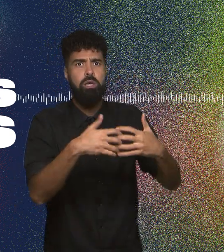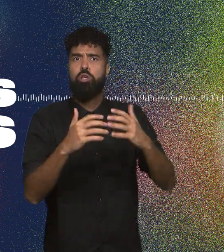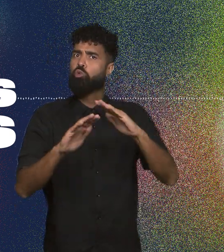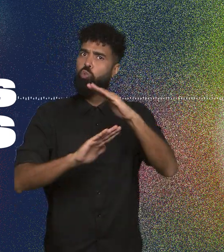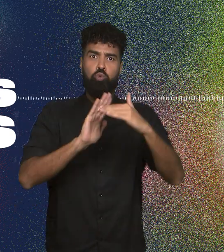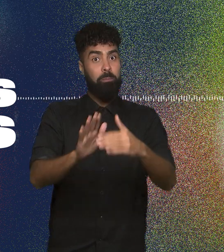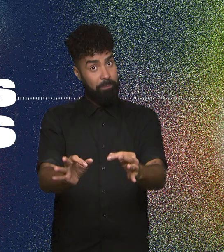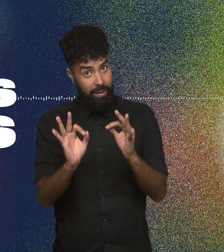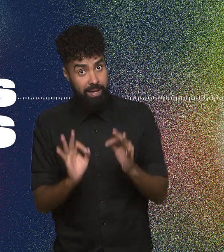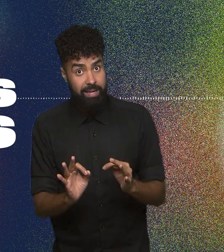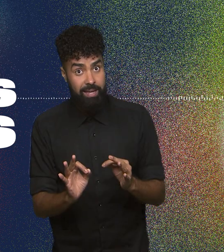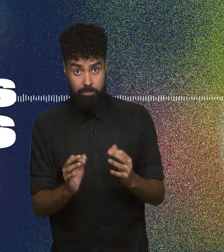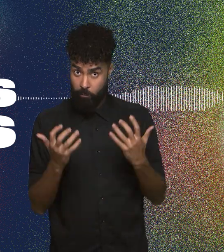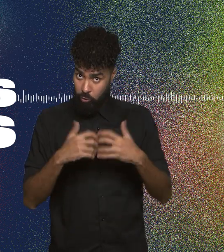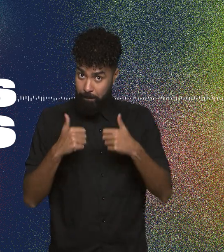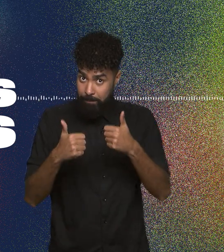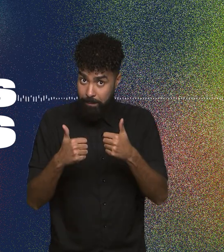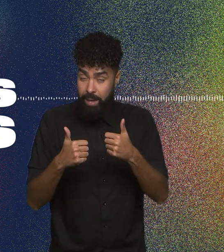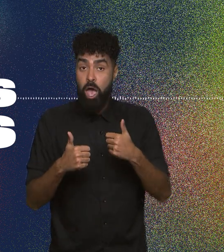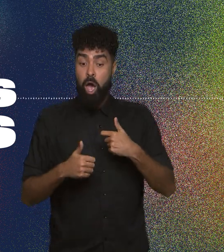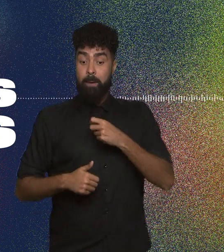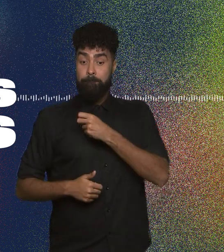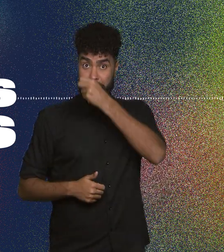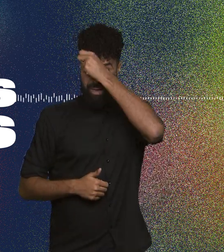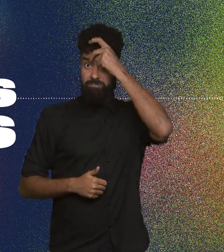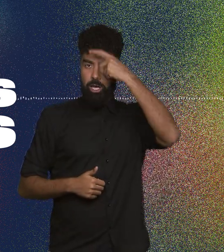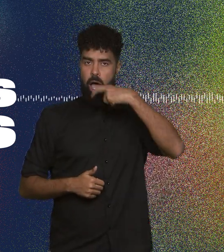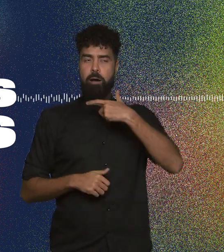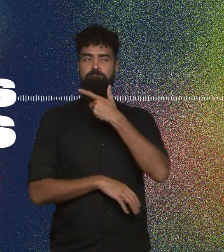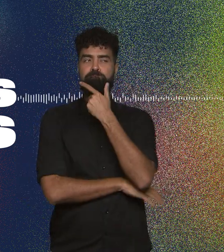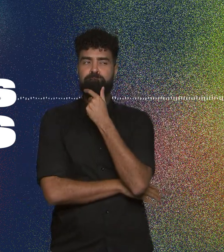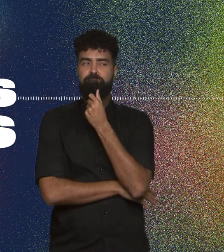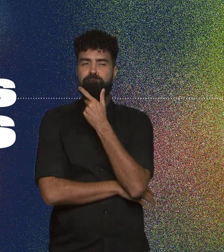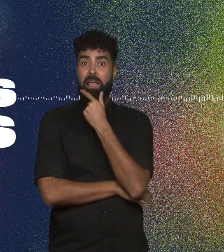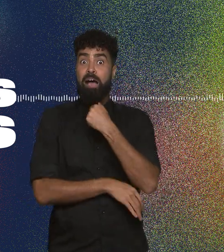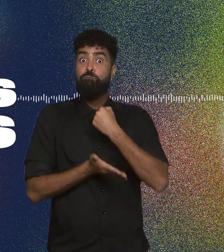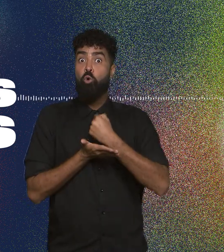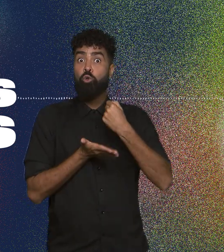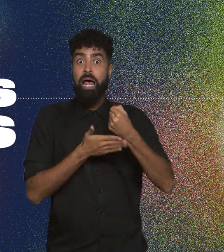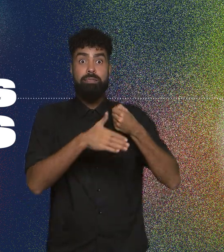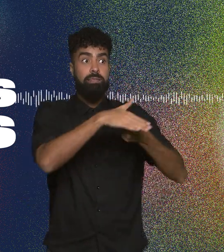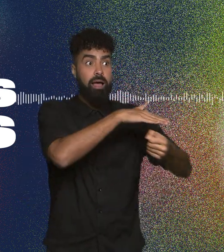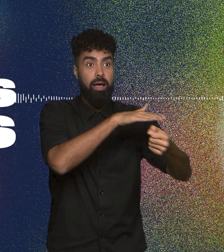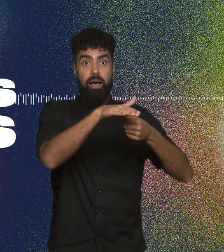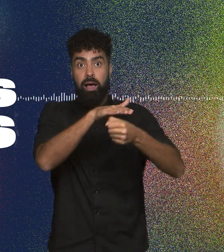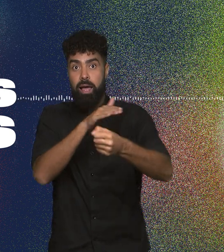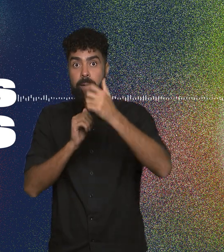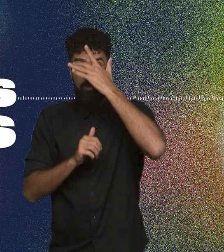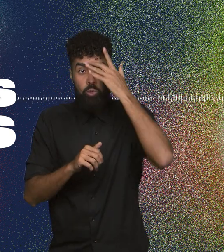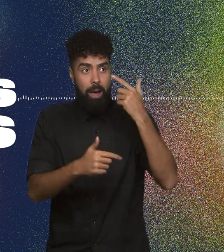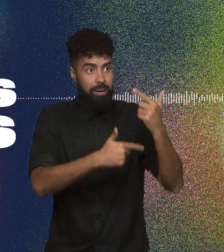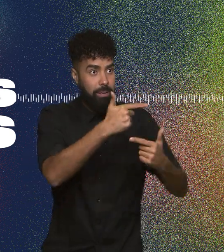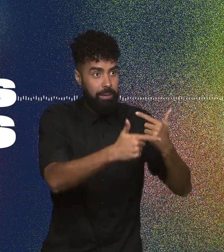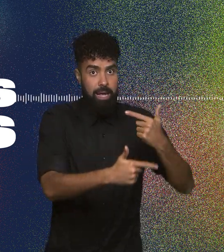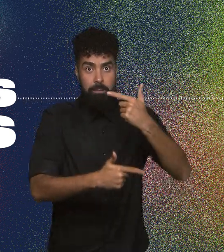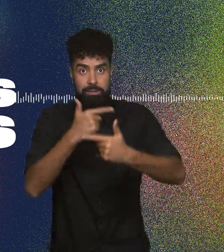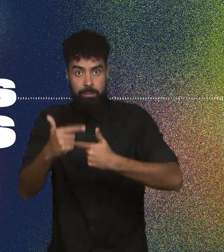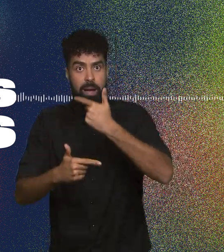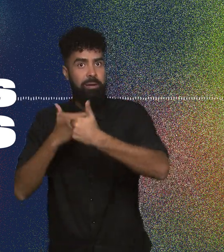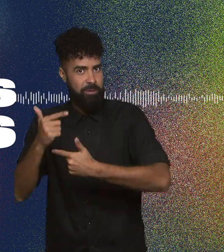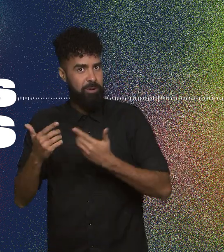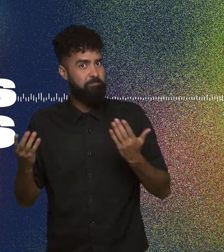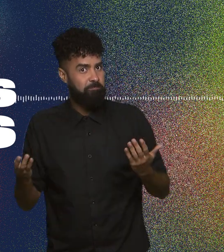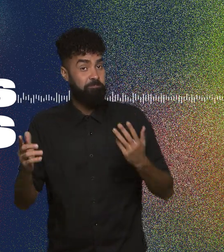funcionar bem, eu preciso contratar pessoas, eu preciso fazer com que esse serviço funcione. E outra competência importante